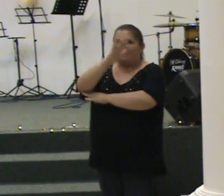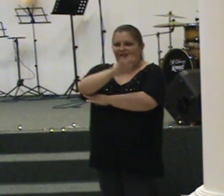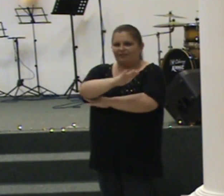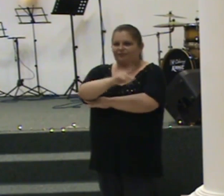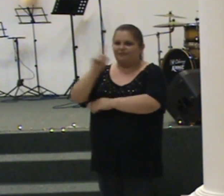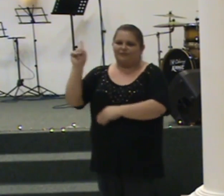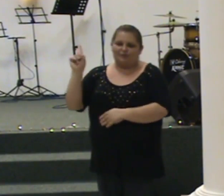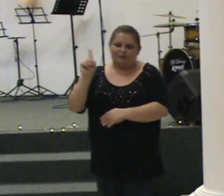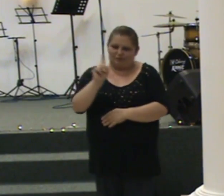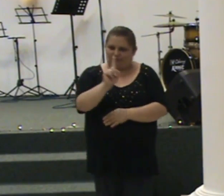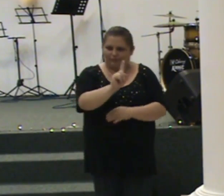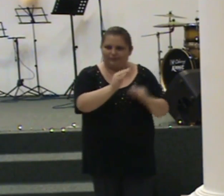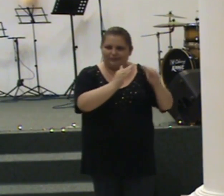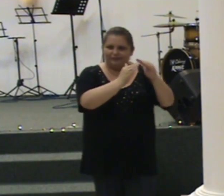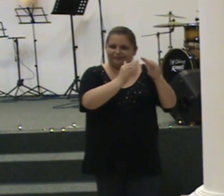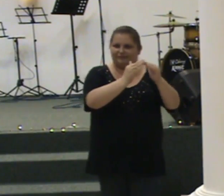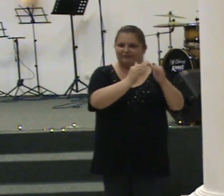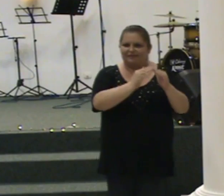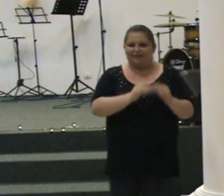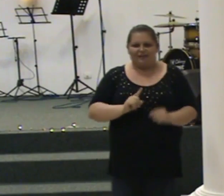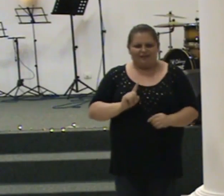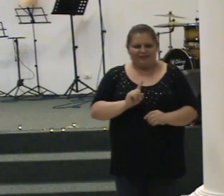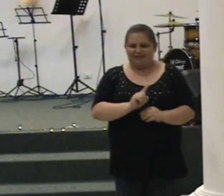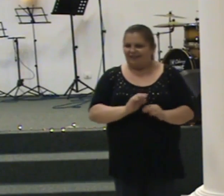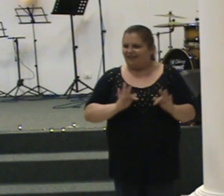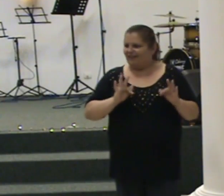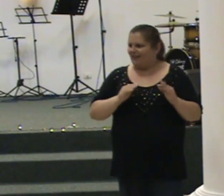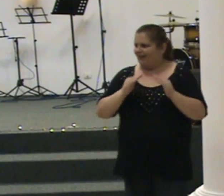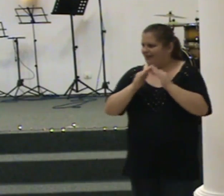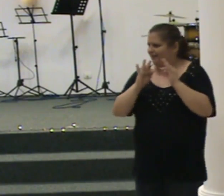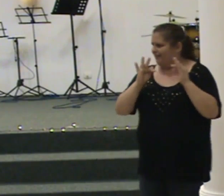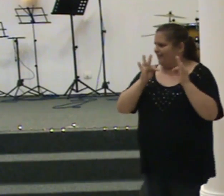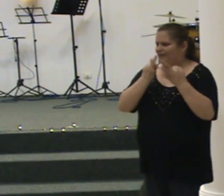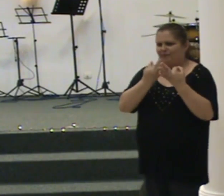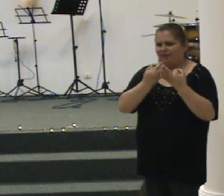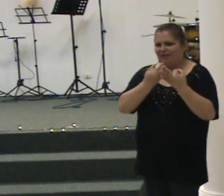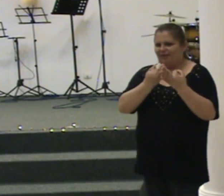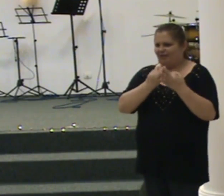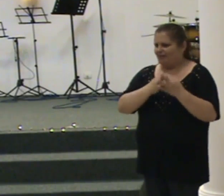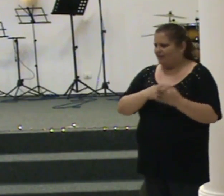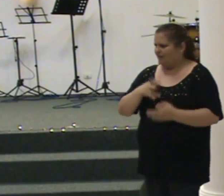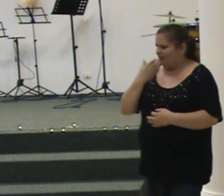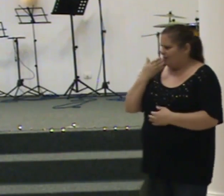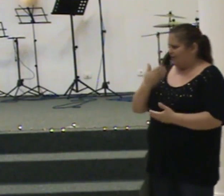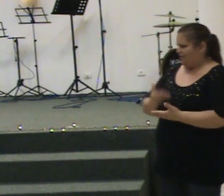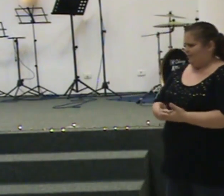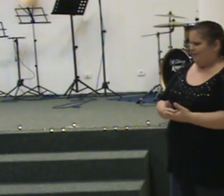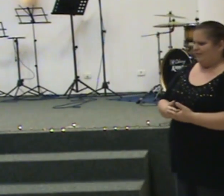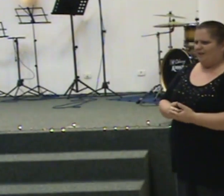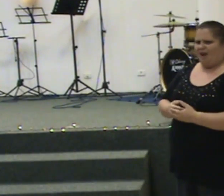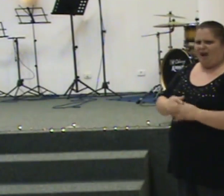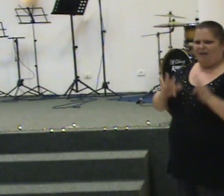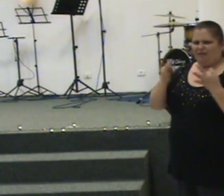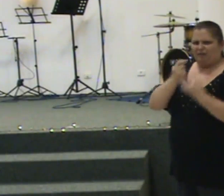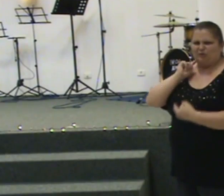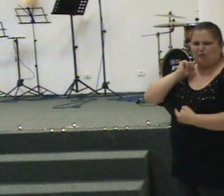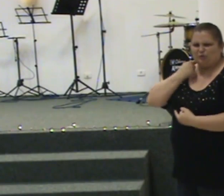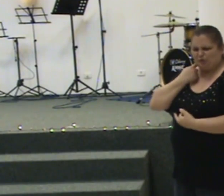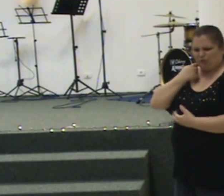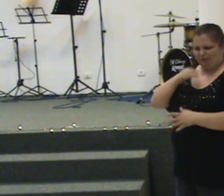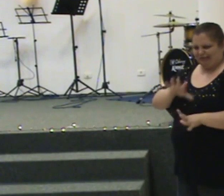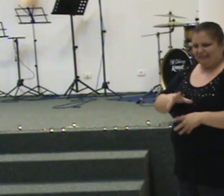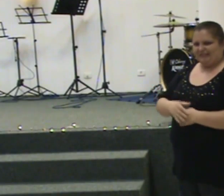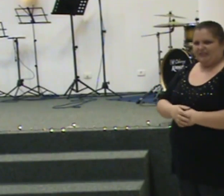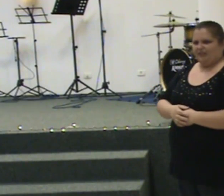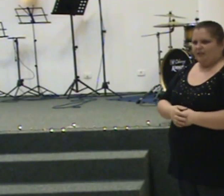casa dela. Quando aquela menina chegou lá em casa, que os pais, naquela sujeira,